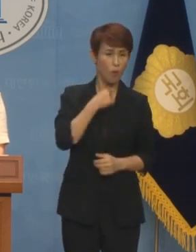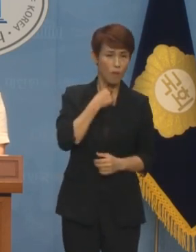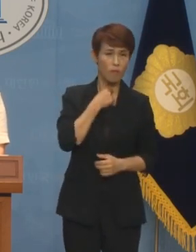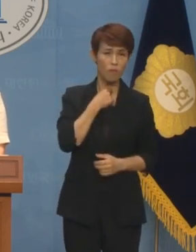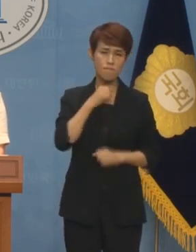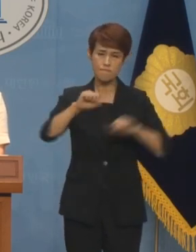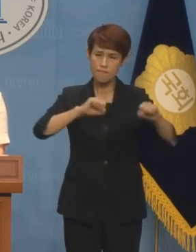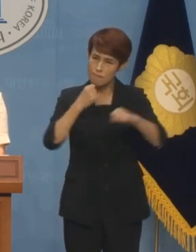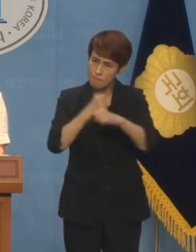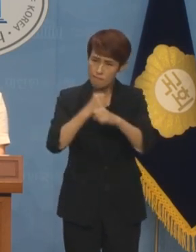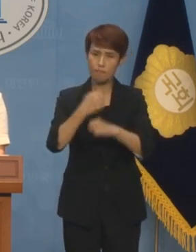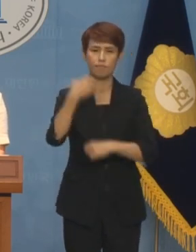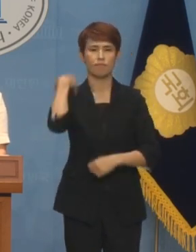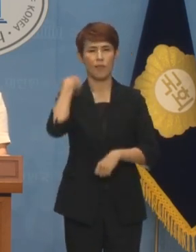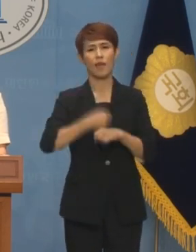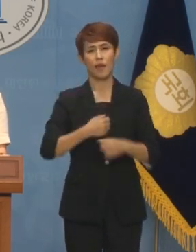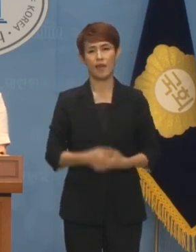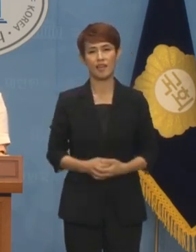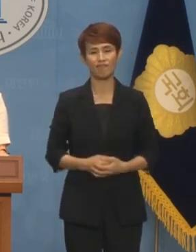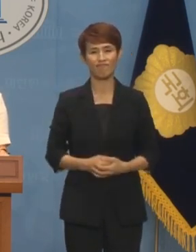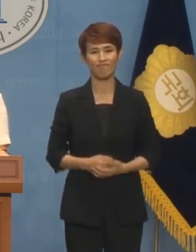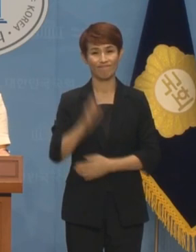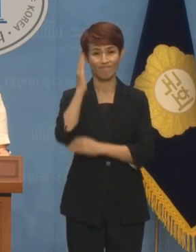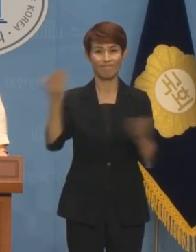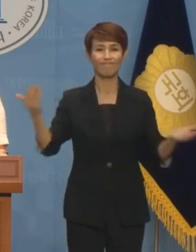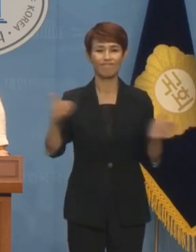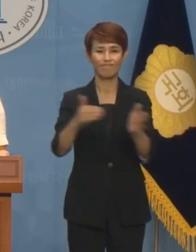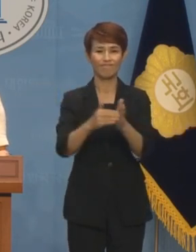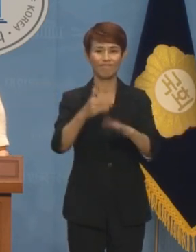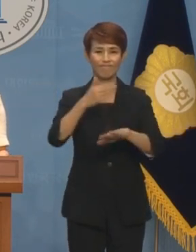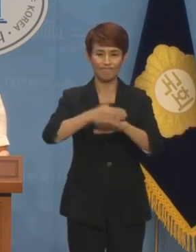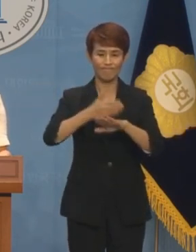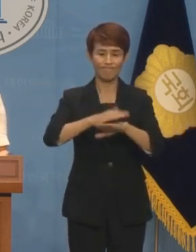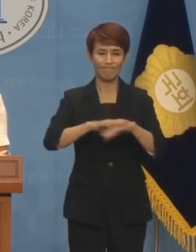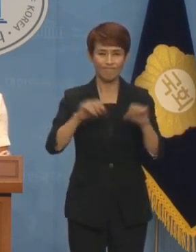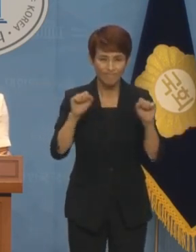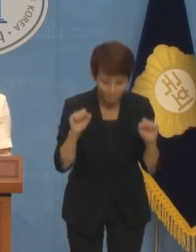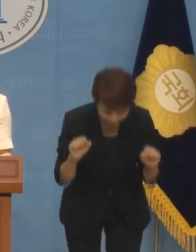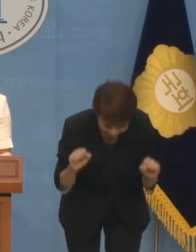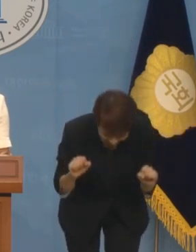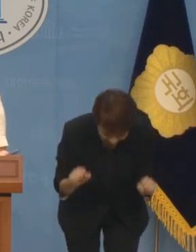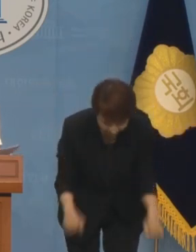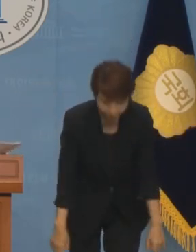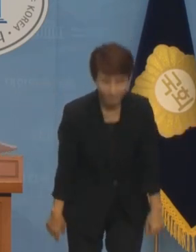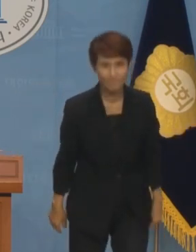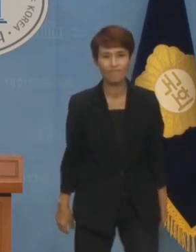할 일들을 해나가겠습니다. 이상으로 마치겠습니다. 경청해 주셔서 감사합니다.